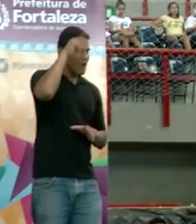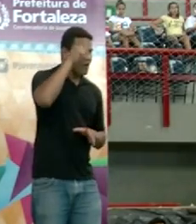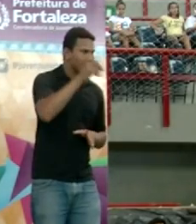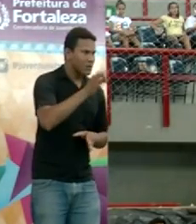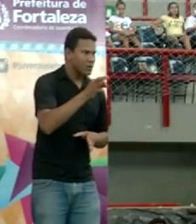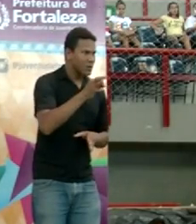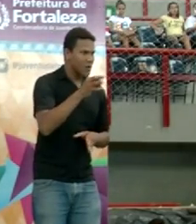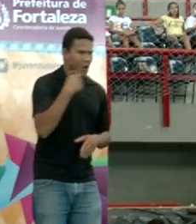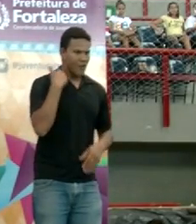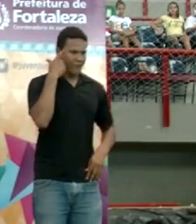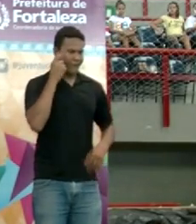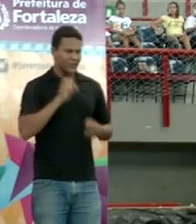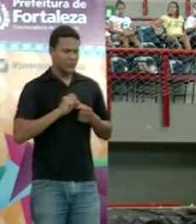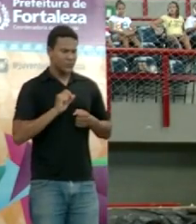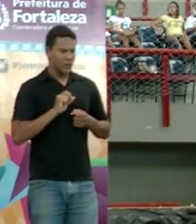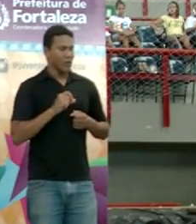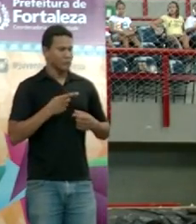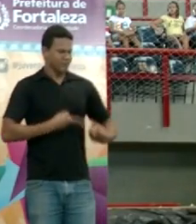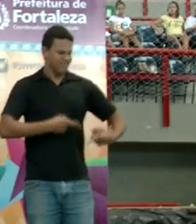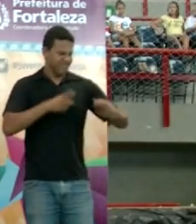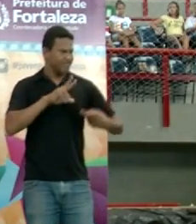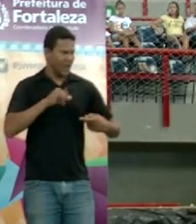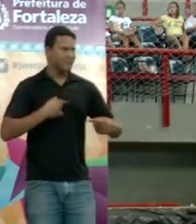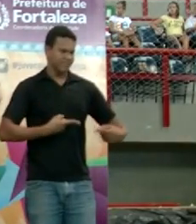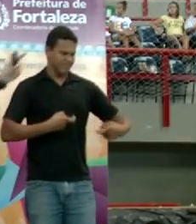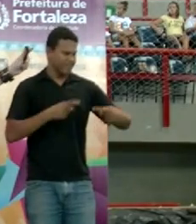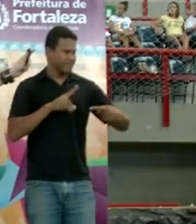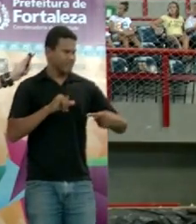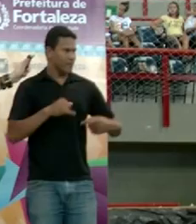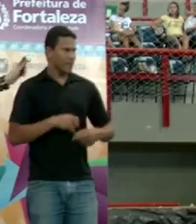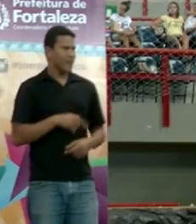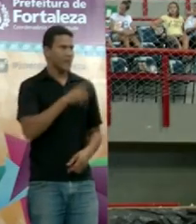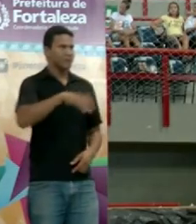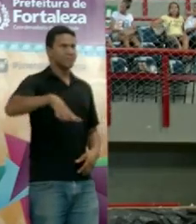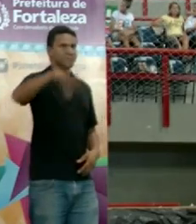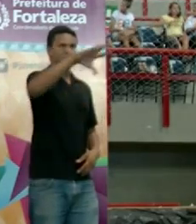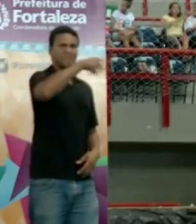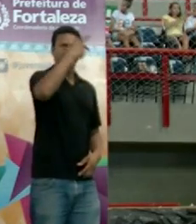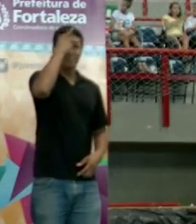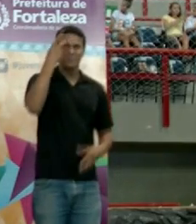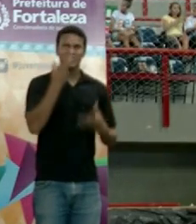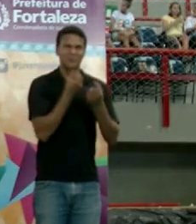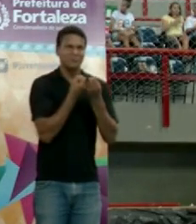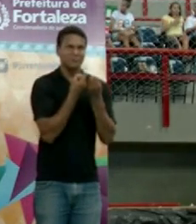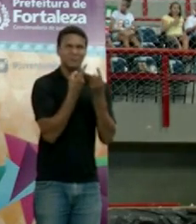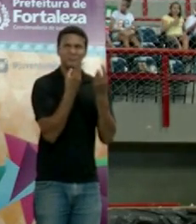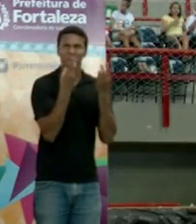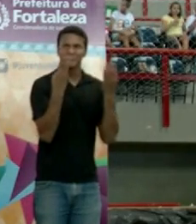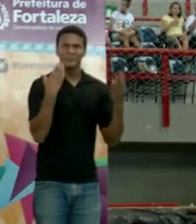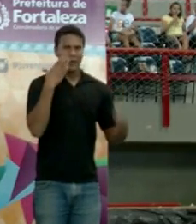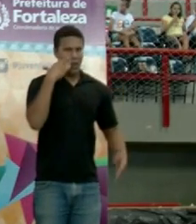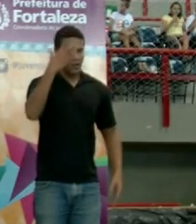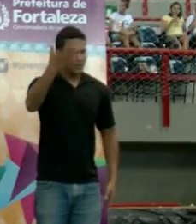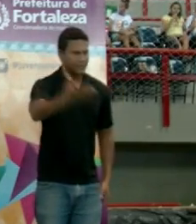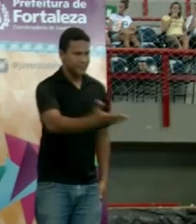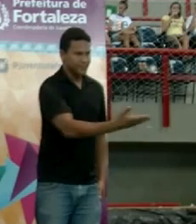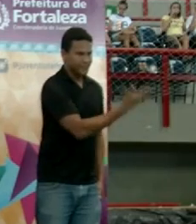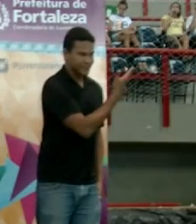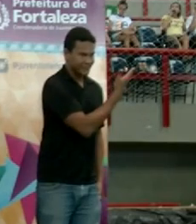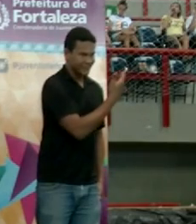pequeno. Eu vou fazer o quê? Guerra. Chegamos no estágio que está aqui, no slide. Tá